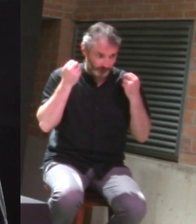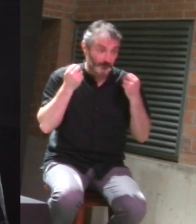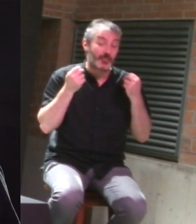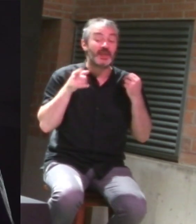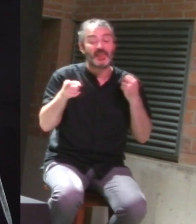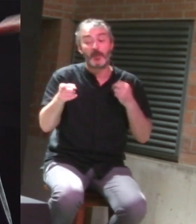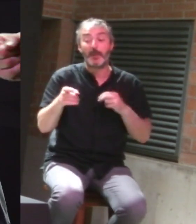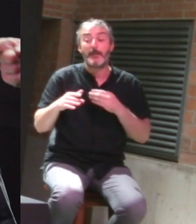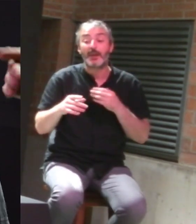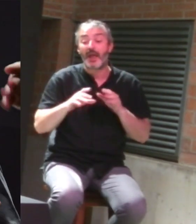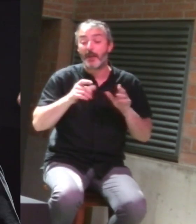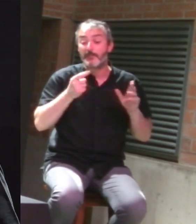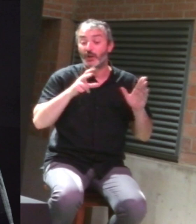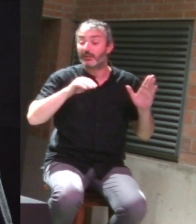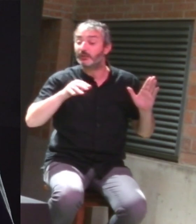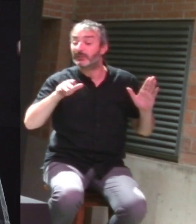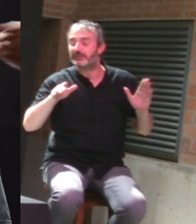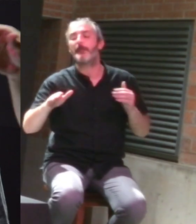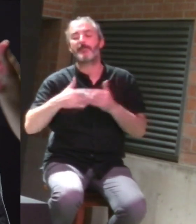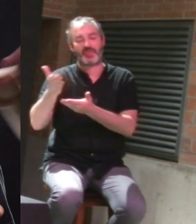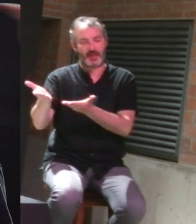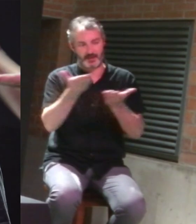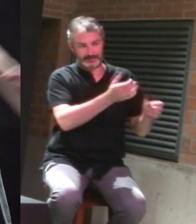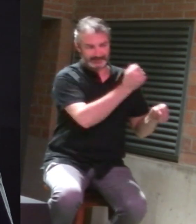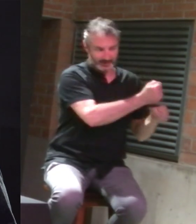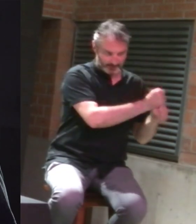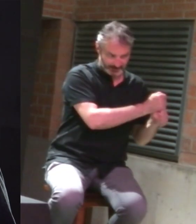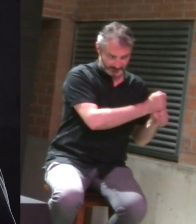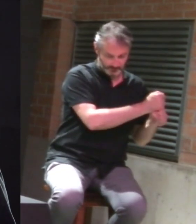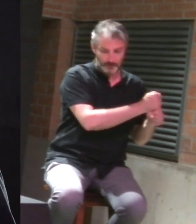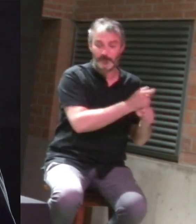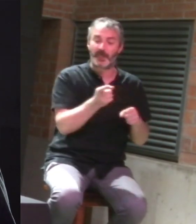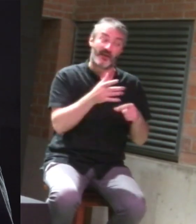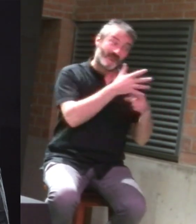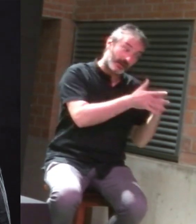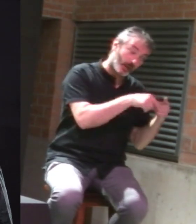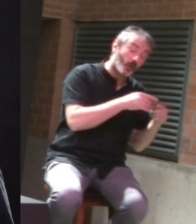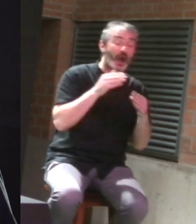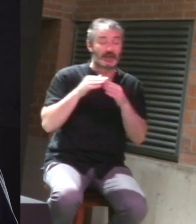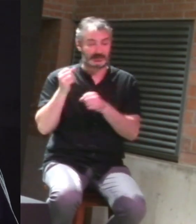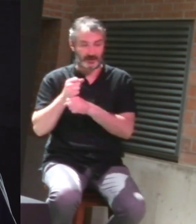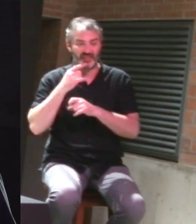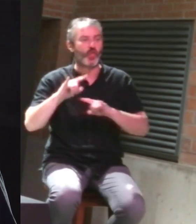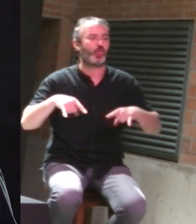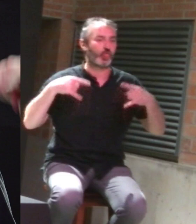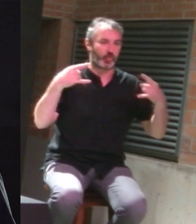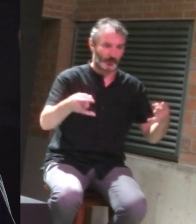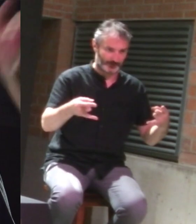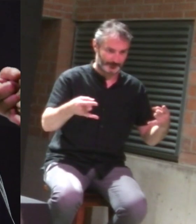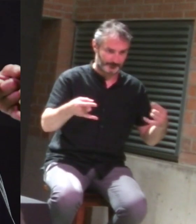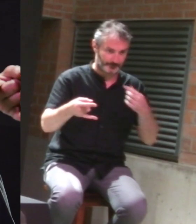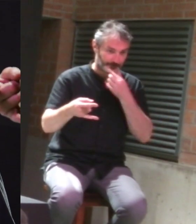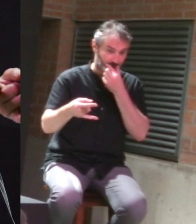doble jornada de trabajo, en la fábrica y luego en casa. Esta doble jornada hacía